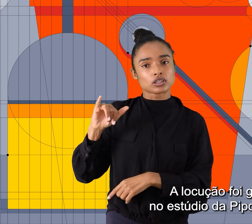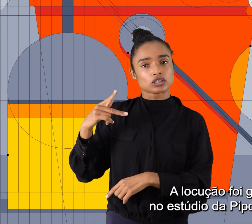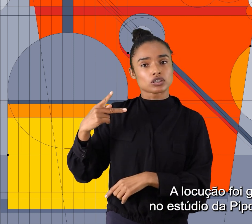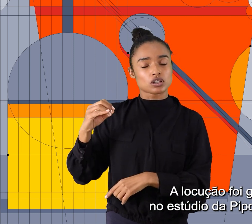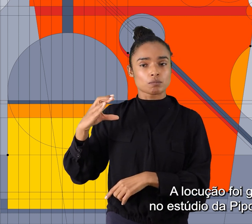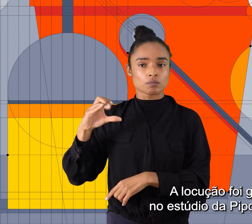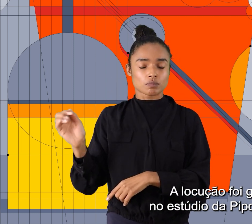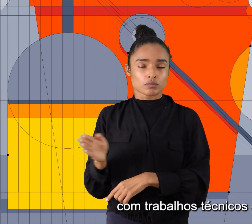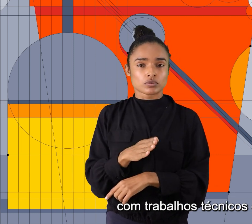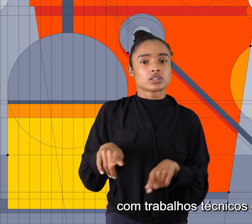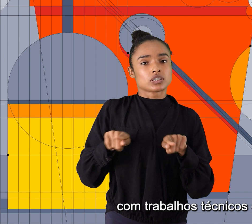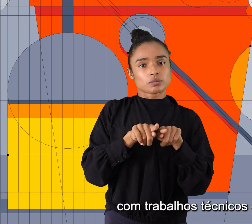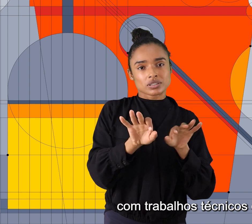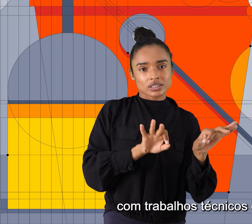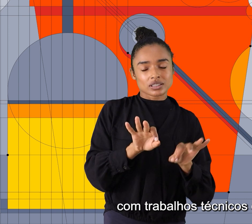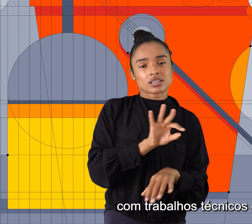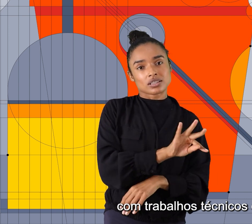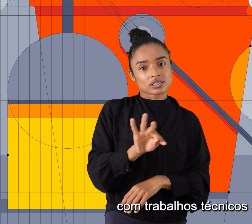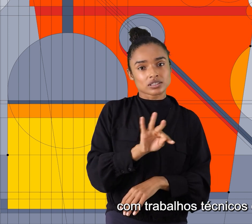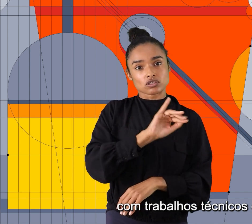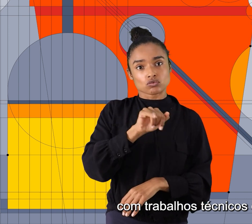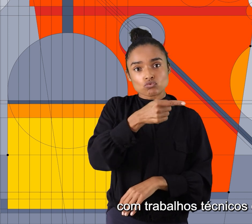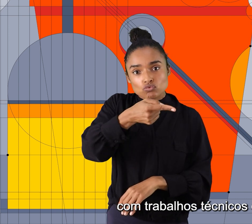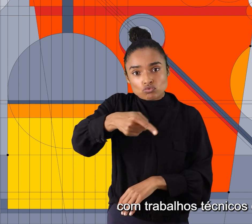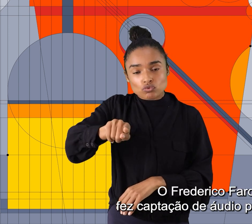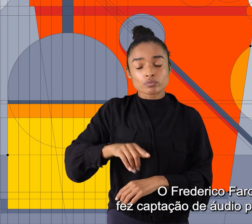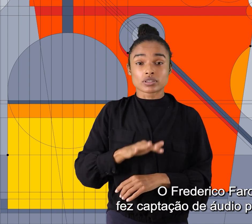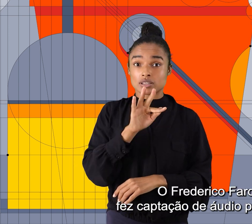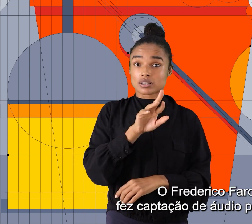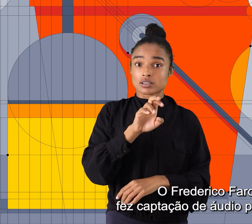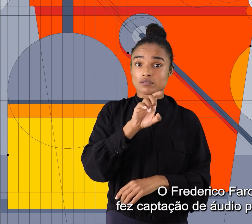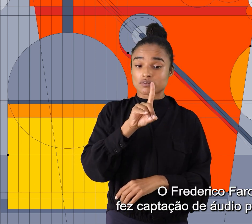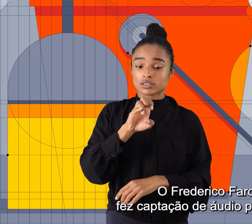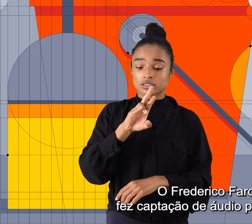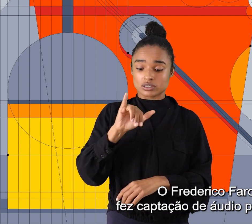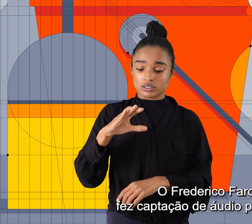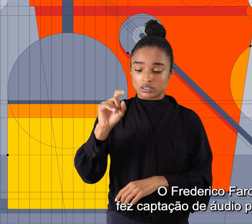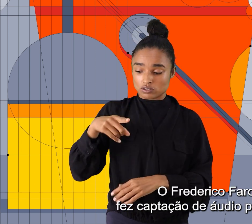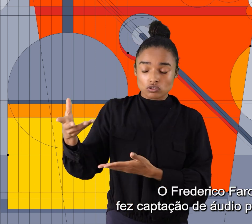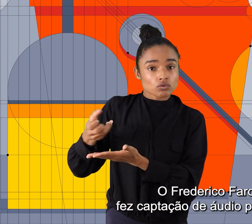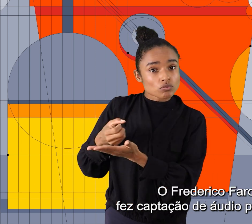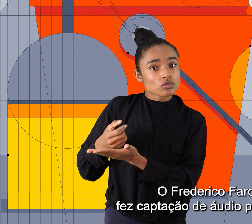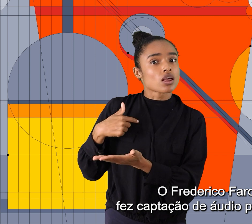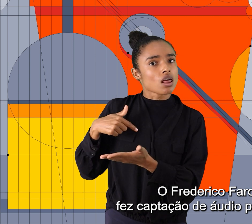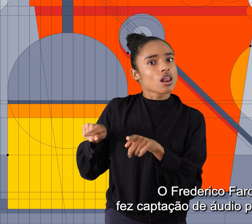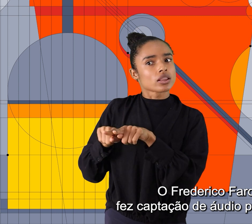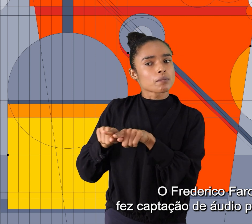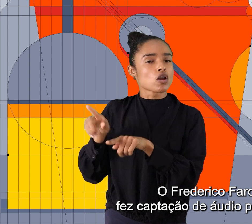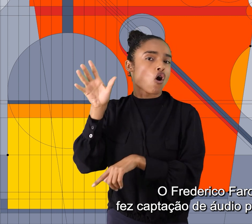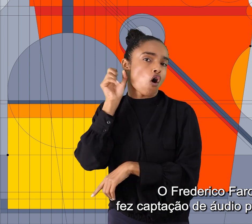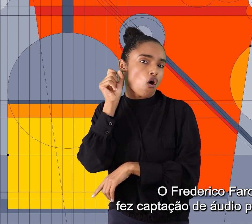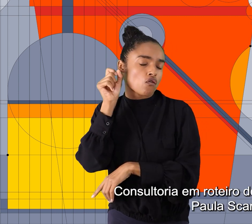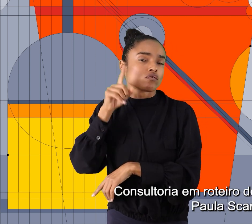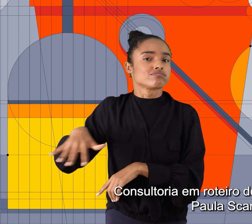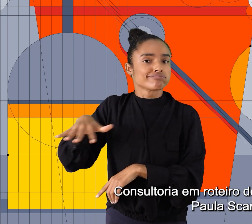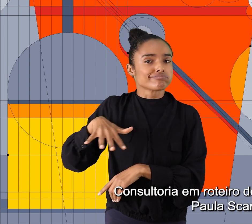da Pipoca Sound, com trabalhos técnicos de João Jabassi. O Frederico Faro também fez captação de áudio para este